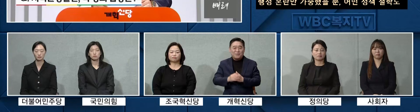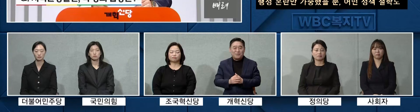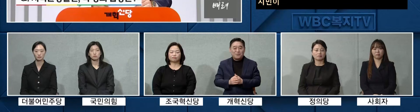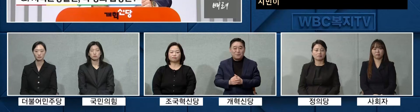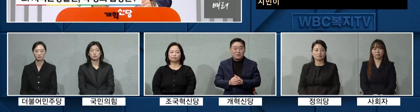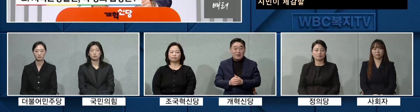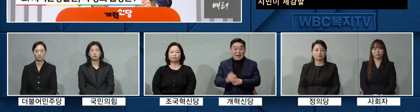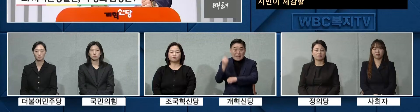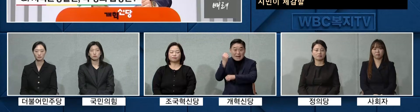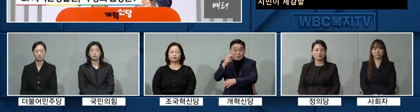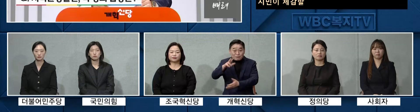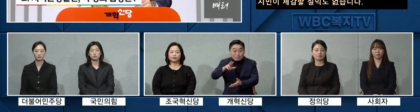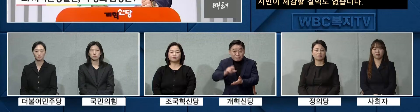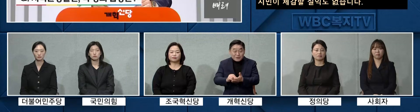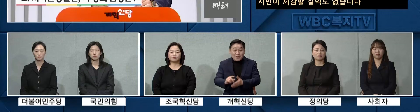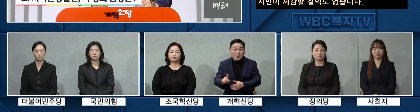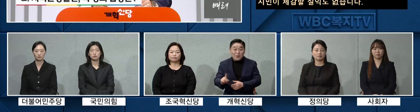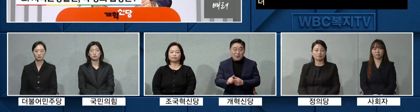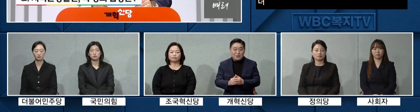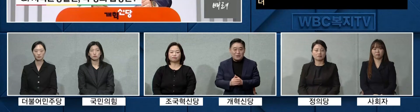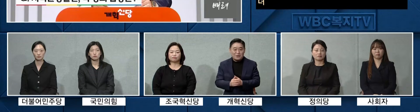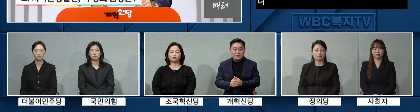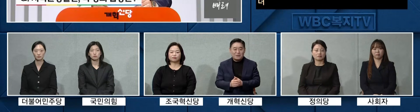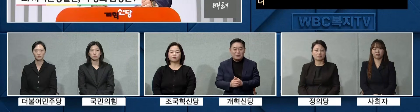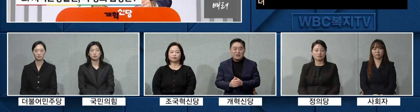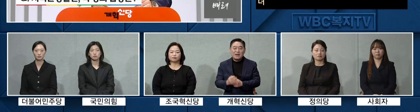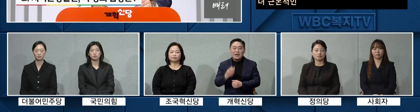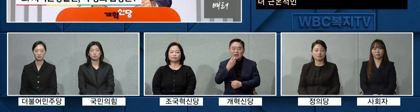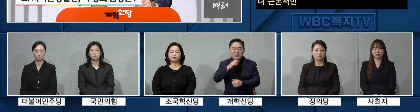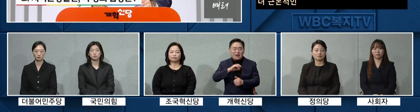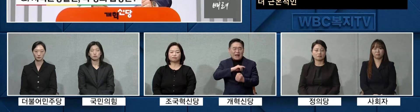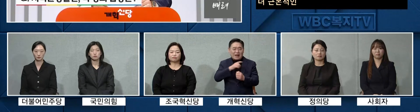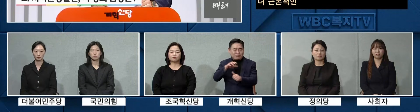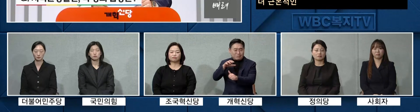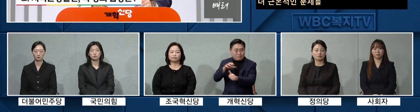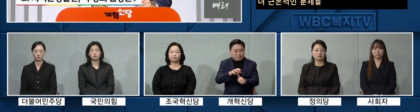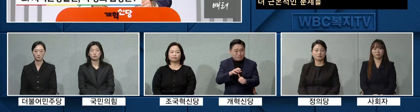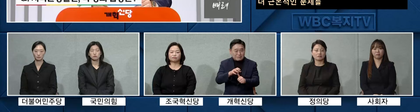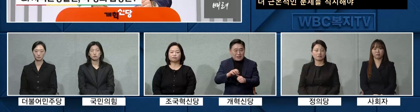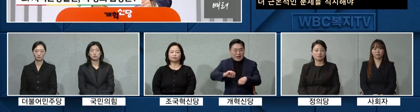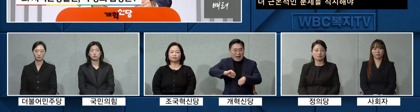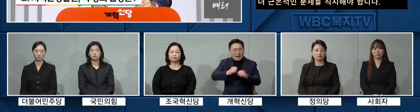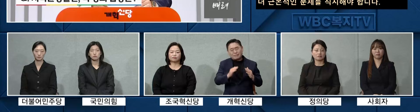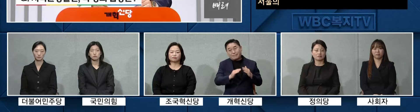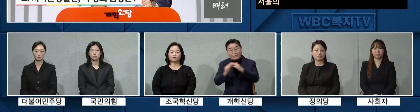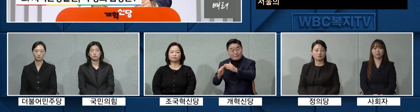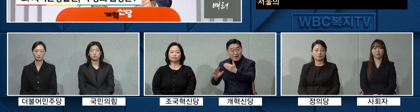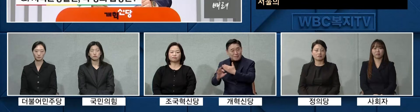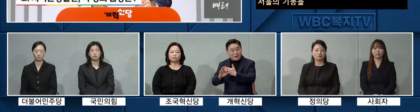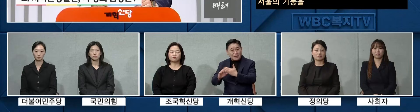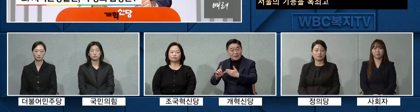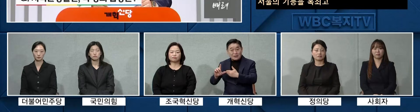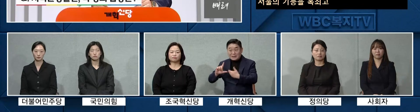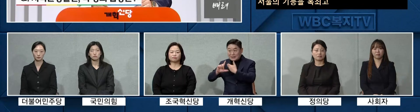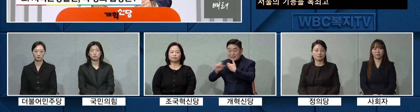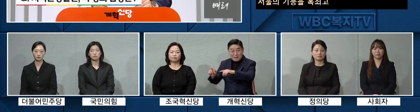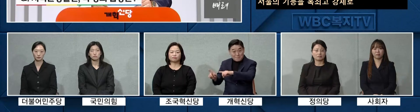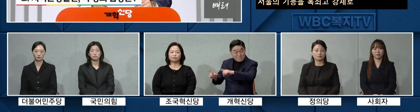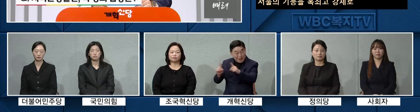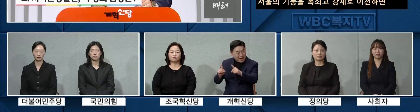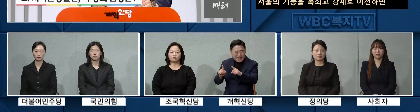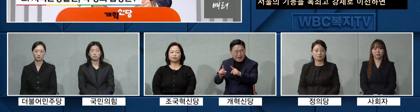더 근본적인 문제를 직시해야 합니다. 서울의 기능을 옥죄고 강제로 이전하면 지방이 살아난다는 환상, 이것을 끝내야